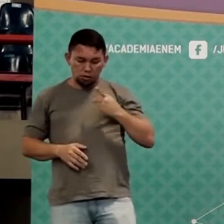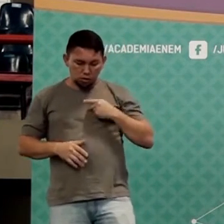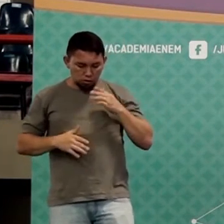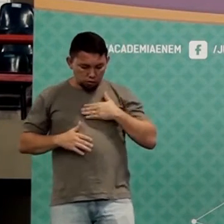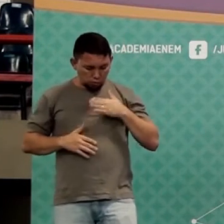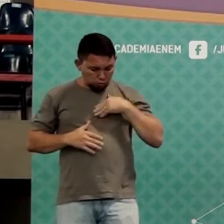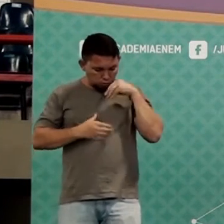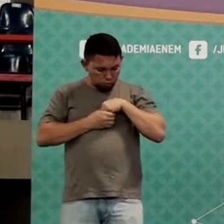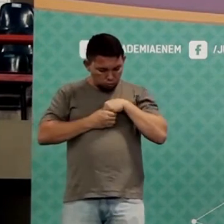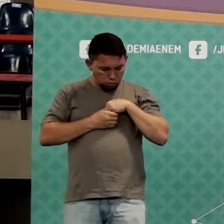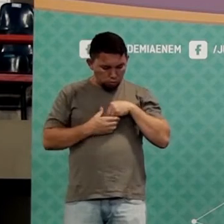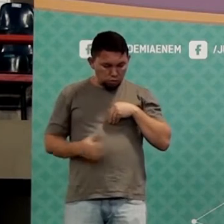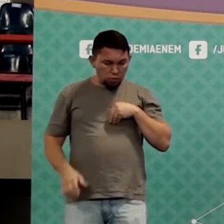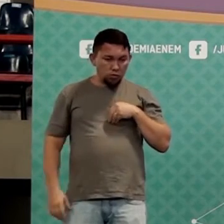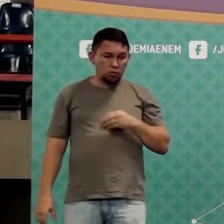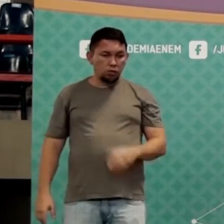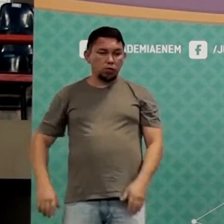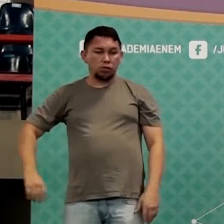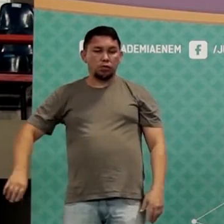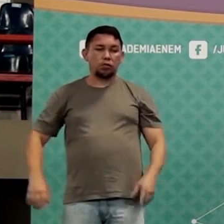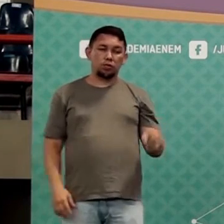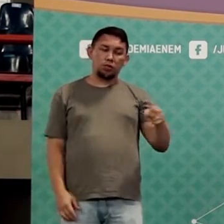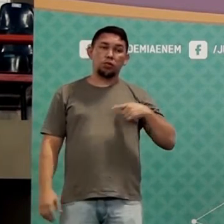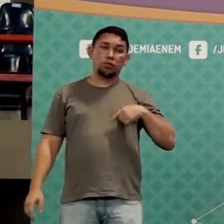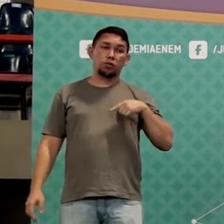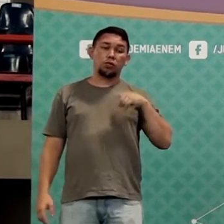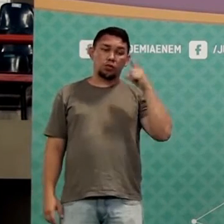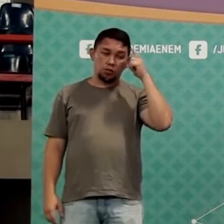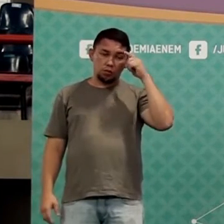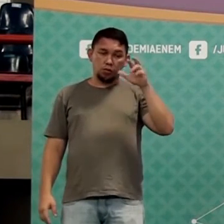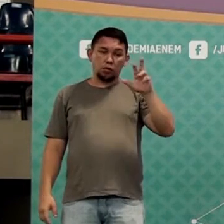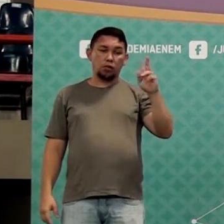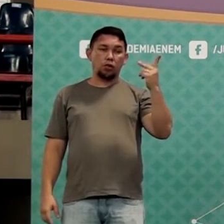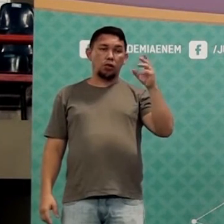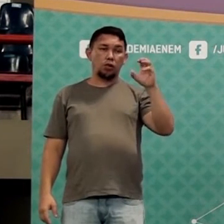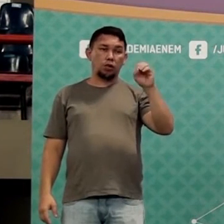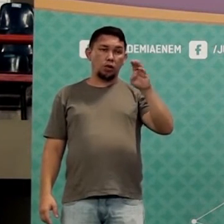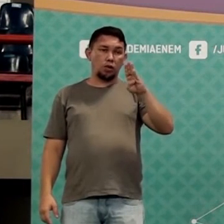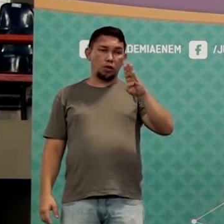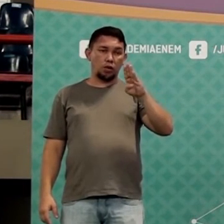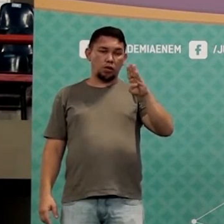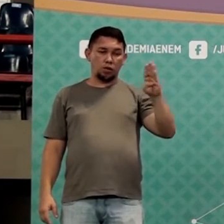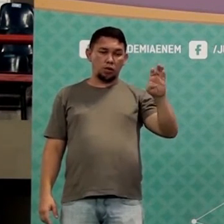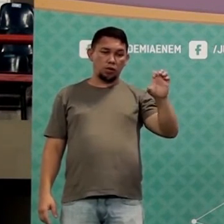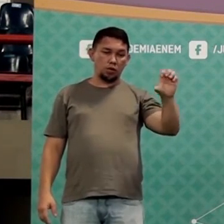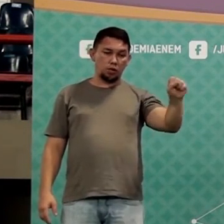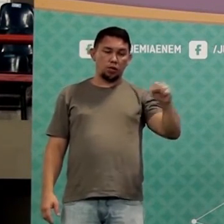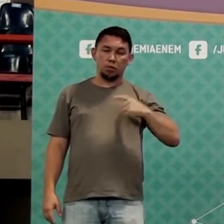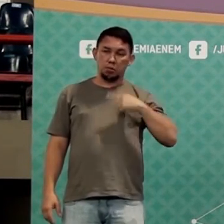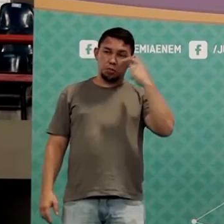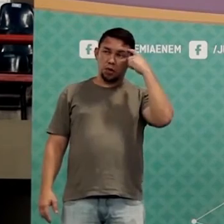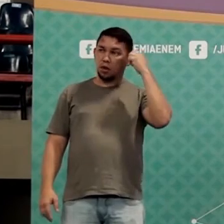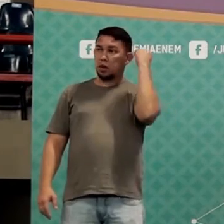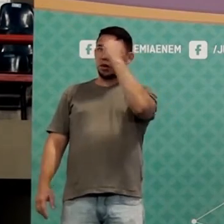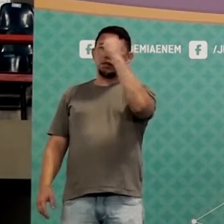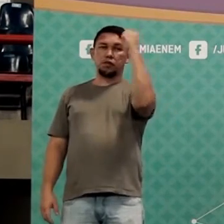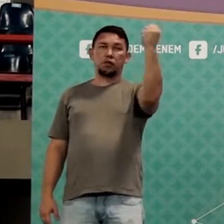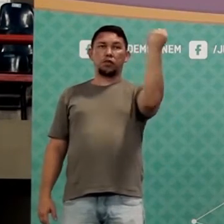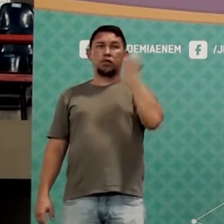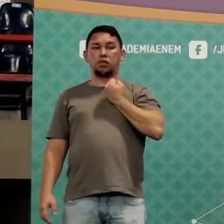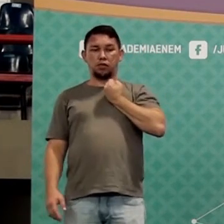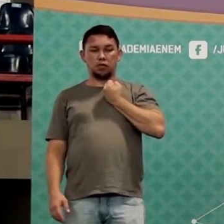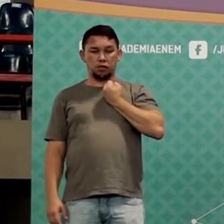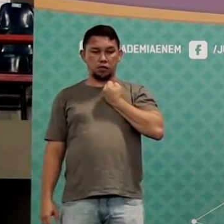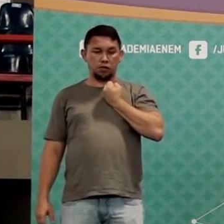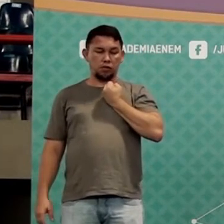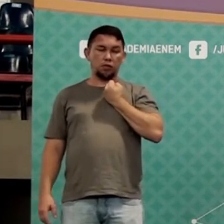natureza. Sabe o que é que eu acho que o Hobbes acha que a gente vai fazer? O Hobbes acha que a gente vai se matar. O Hobbes acha